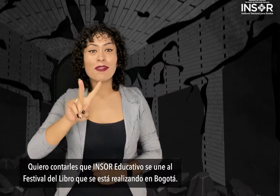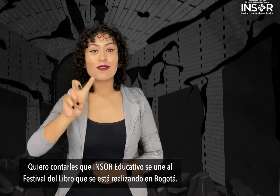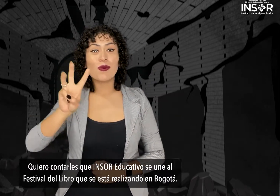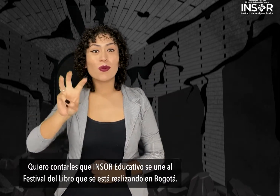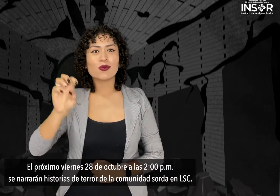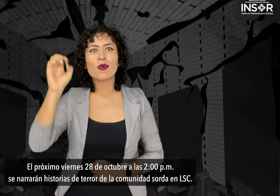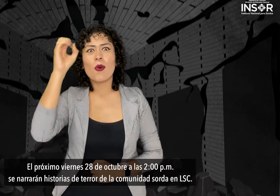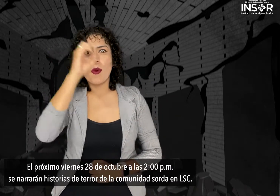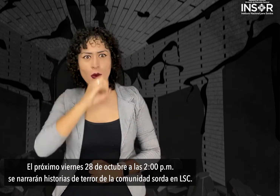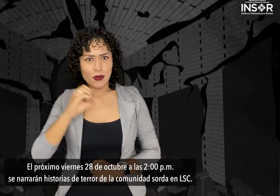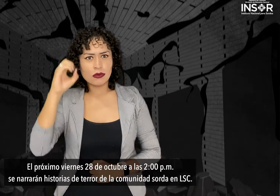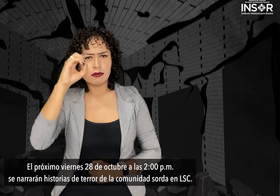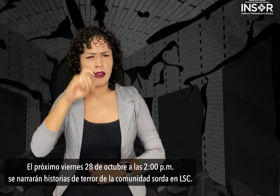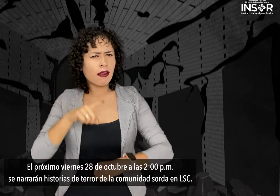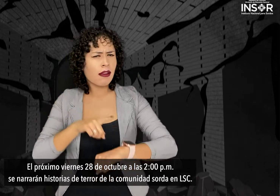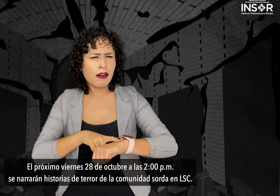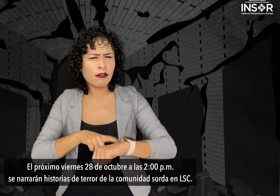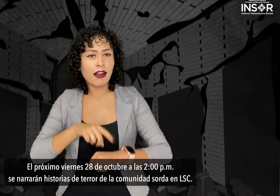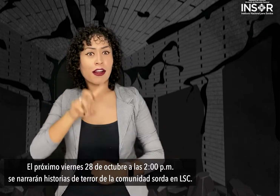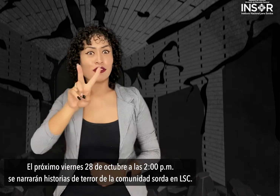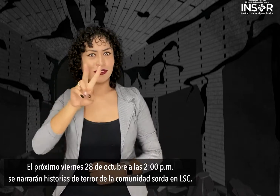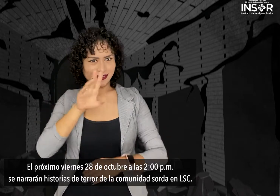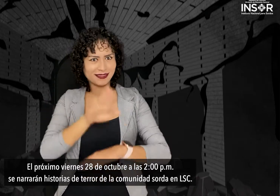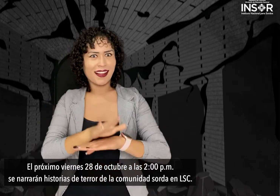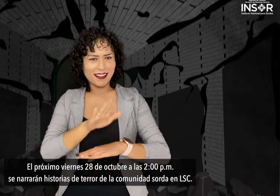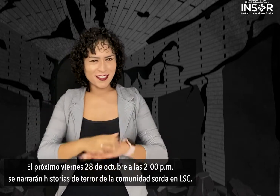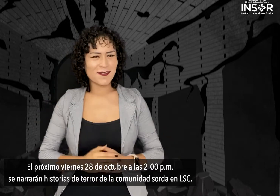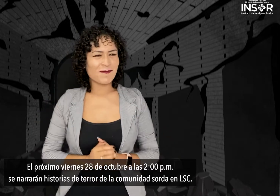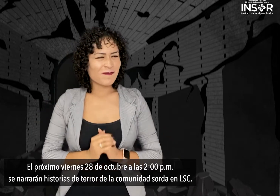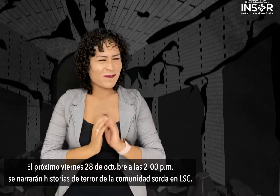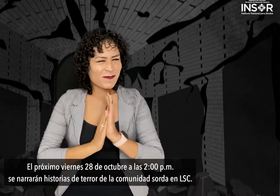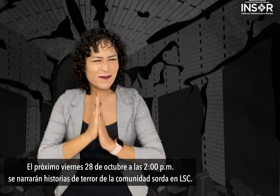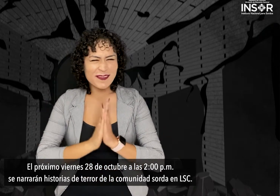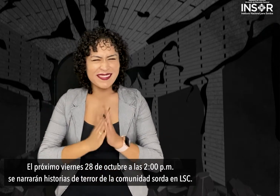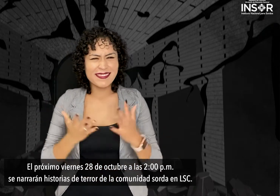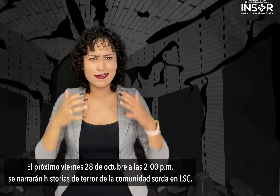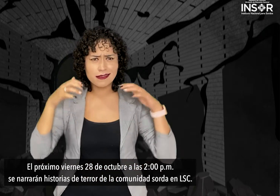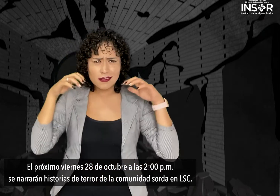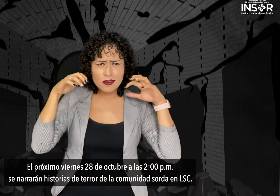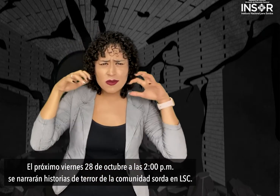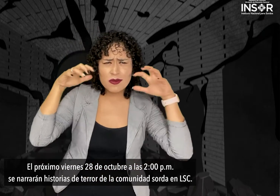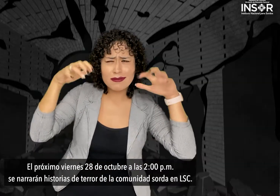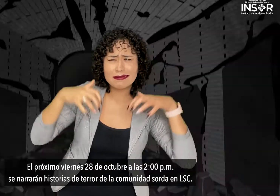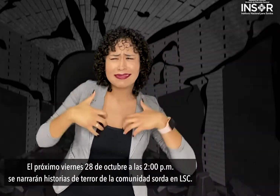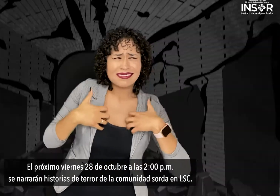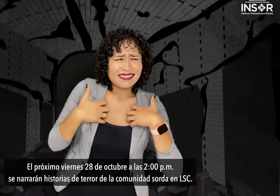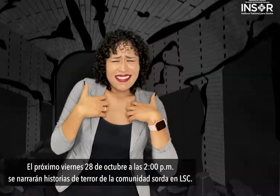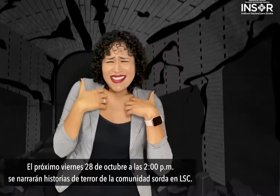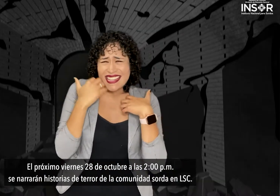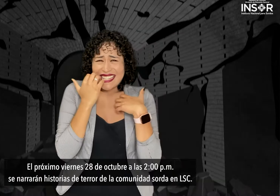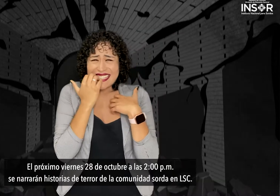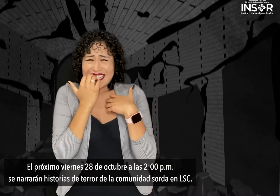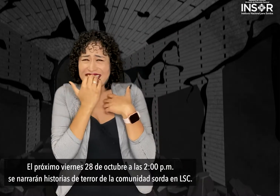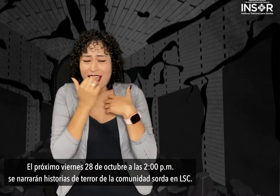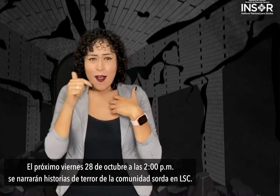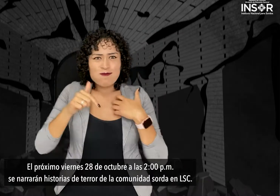Bogotá. El próximo viernes 28 de octubre a las 2pm se narrarán historias de terror de la comunidad